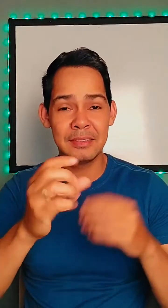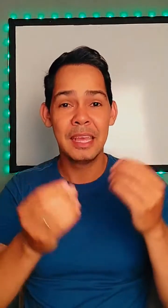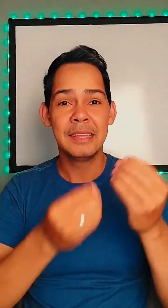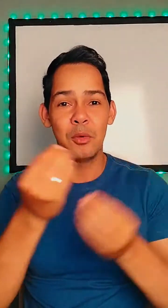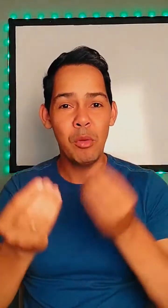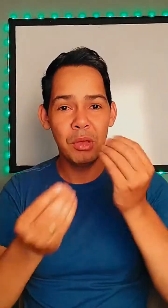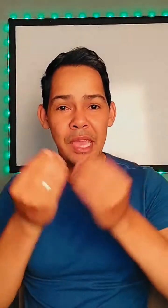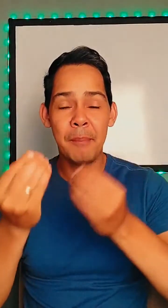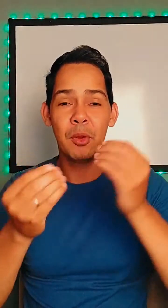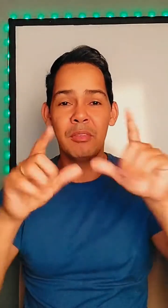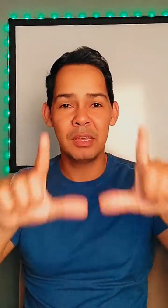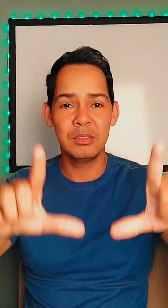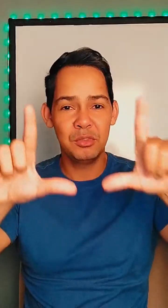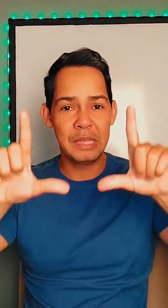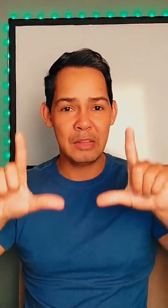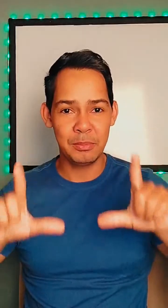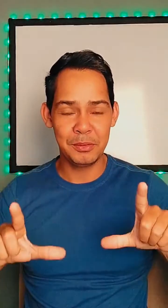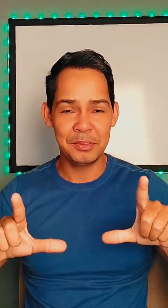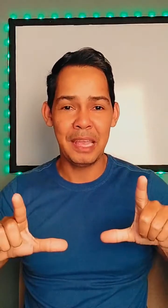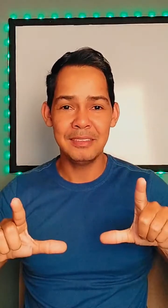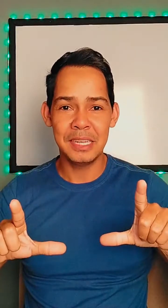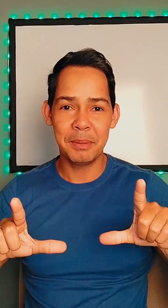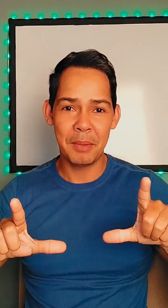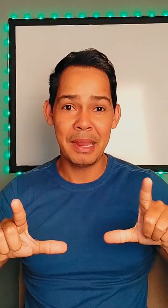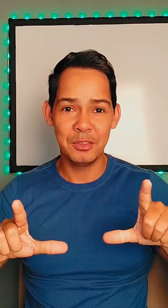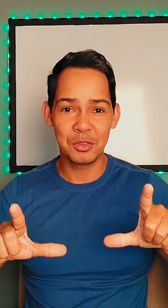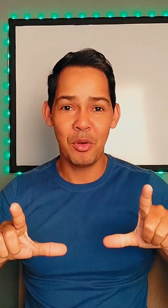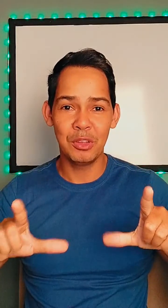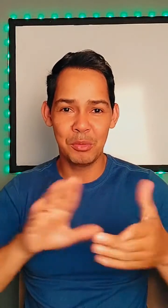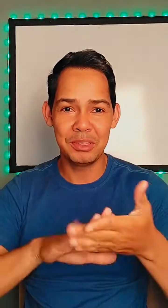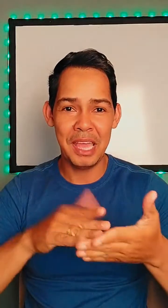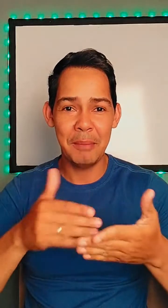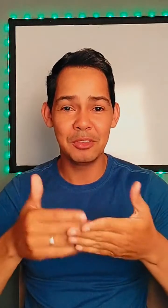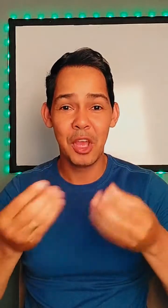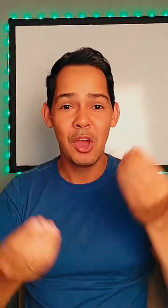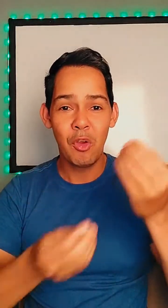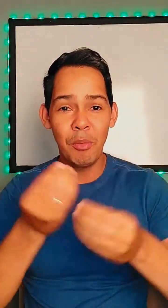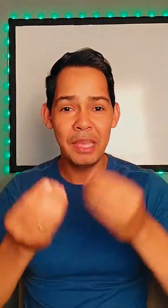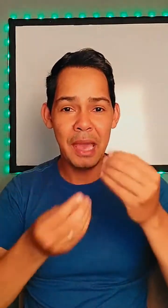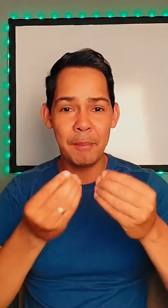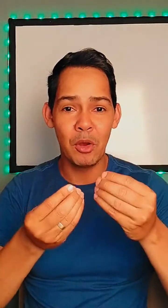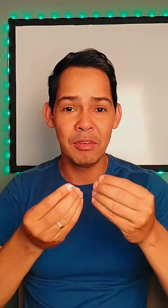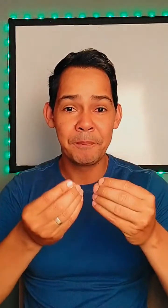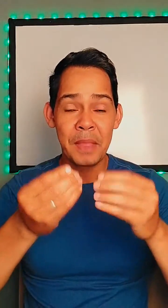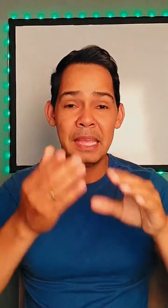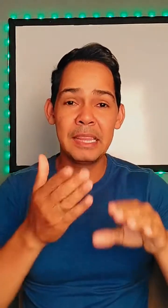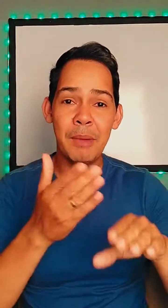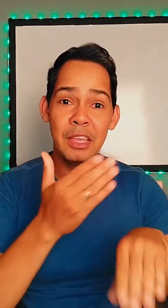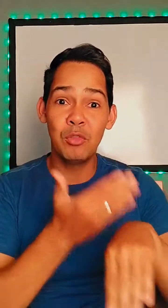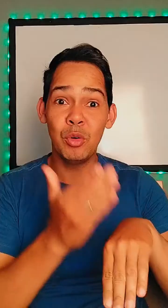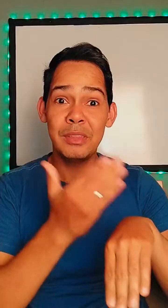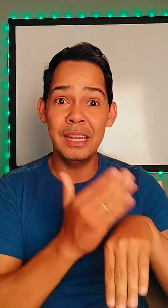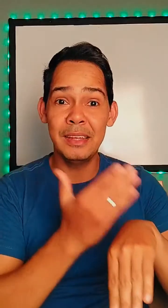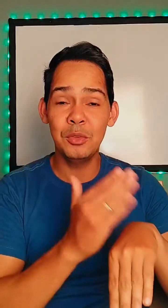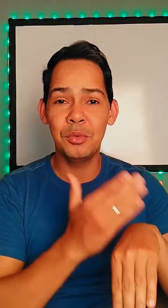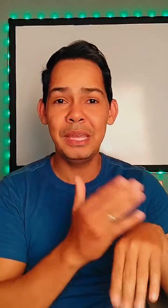Então como que é a prova, que é o certificado de proficiência, né, para trabalhar em escolas como intérprete. Como que é a prova? Então aí eu vou treinando com eles